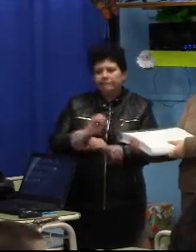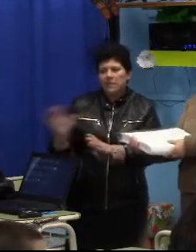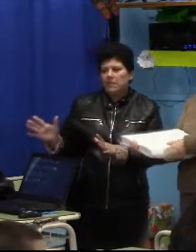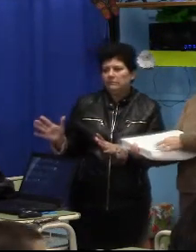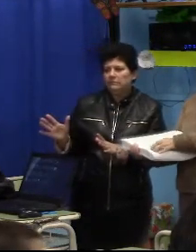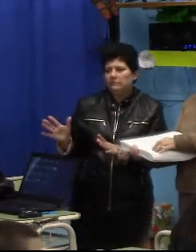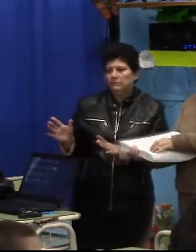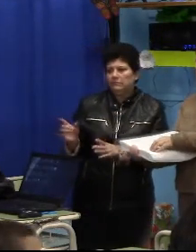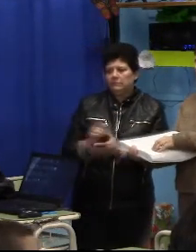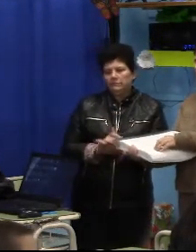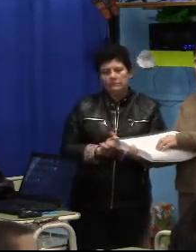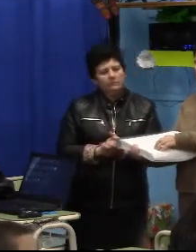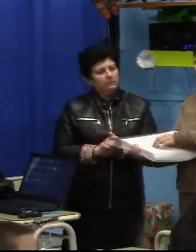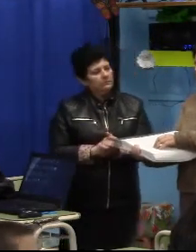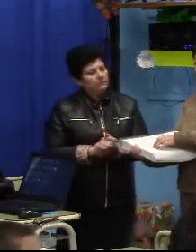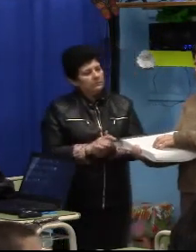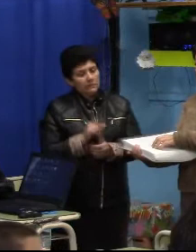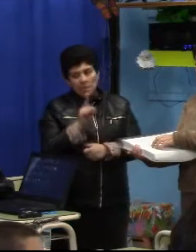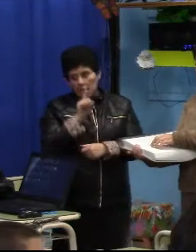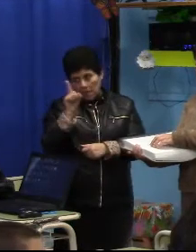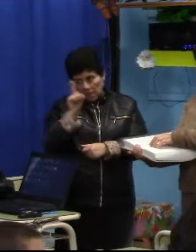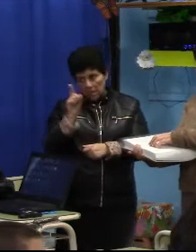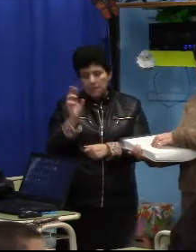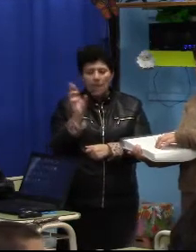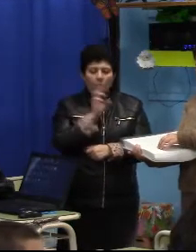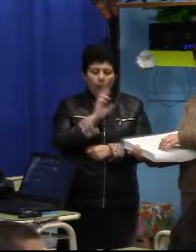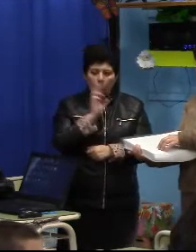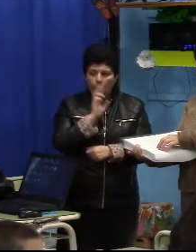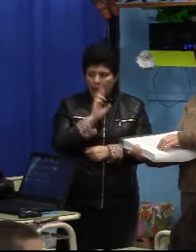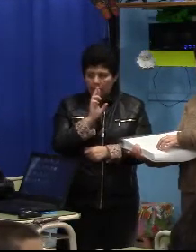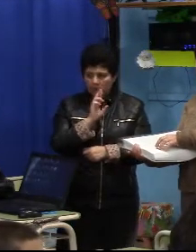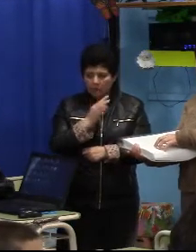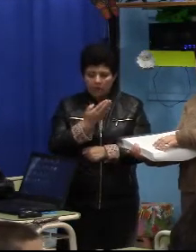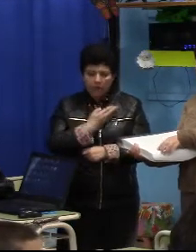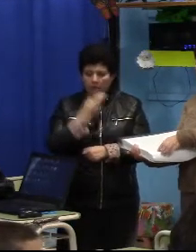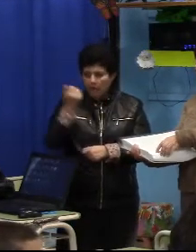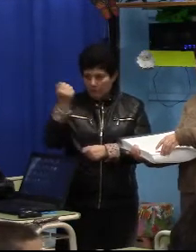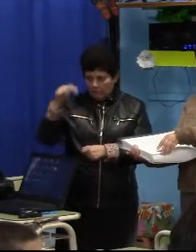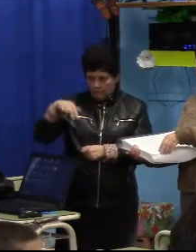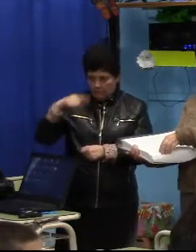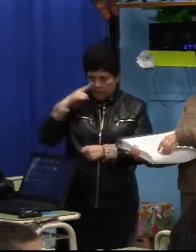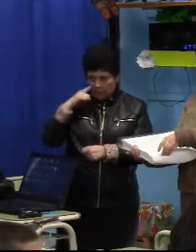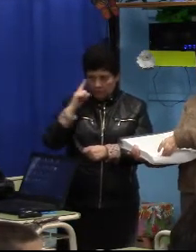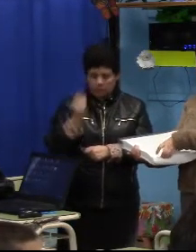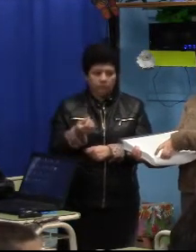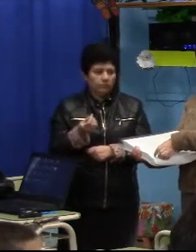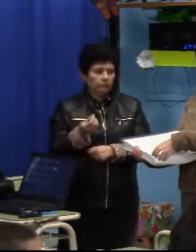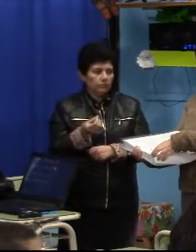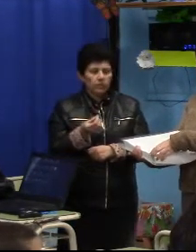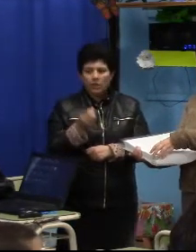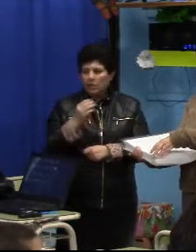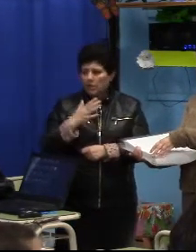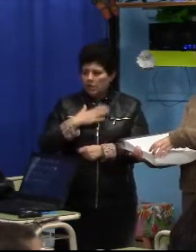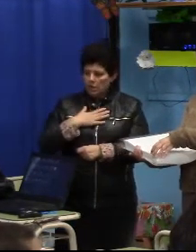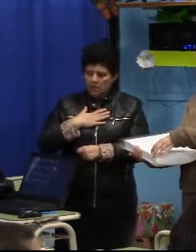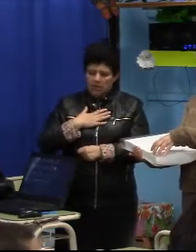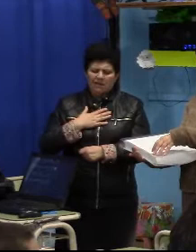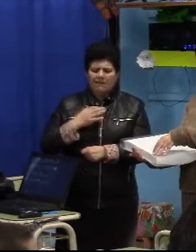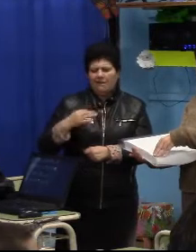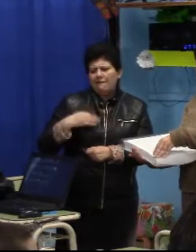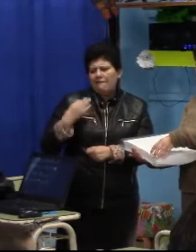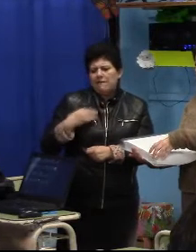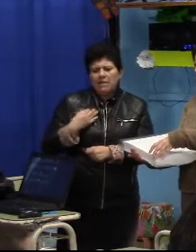todo. Y ella nunca se... siempre se vio un espíritu